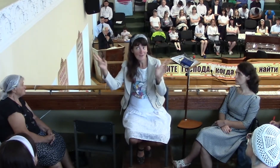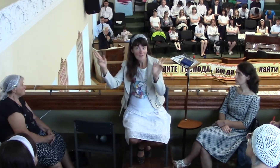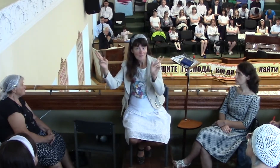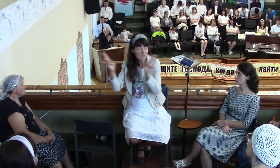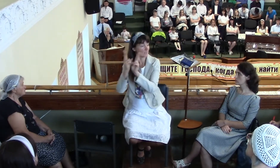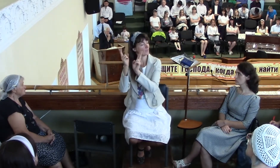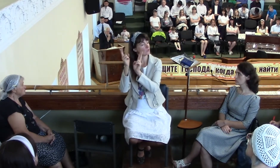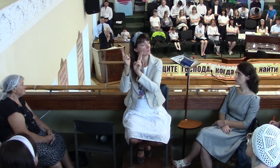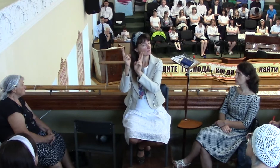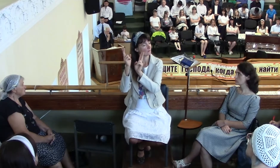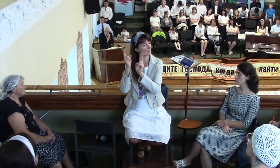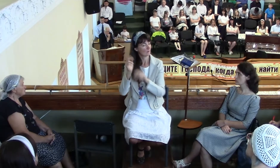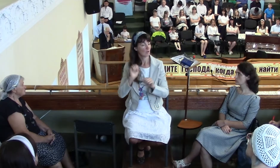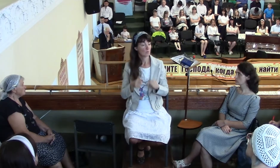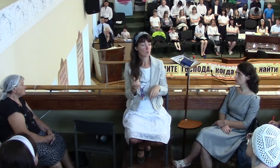выбираем?